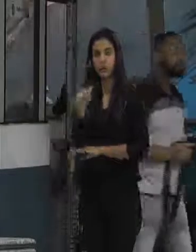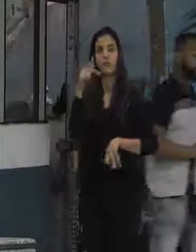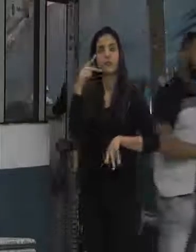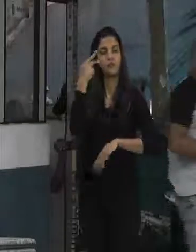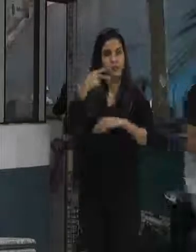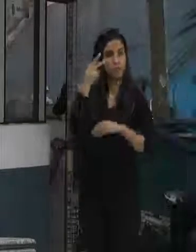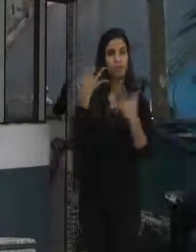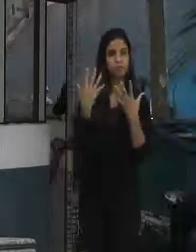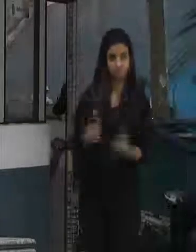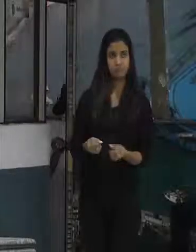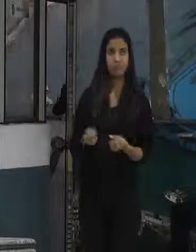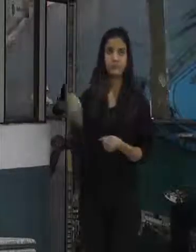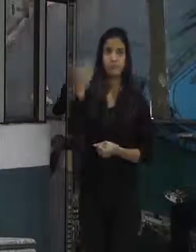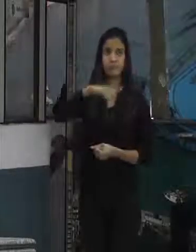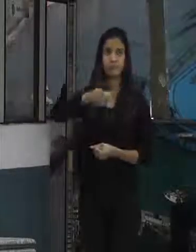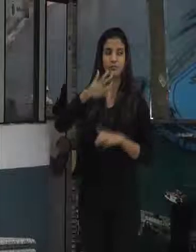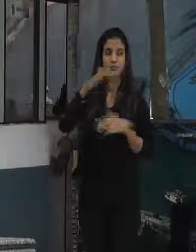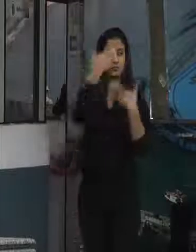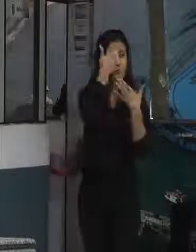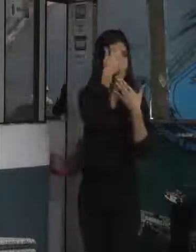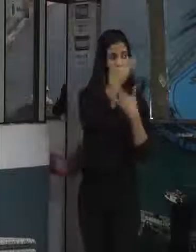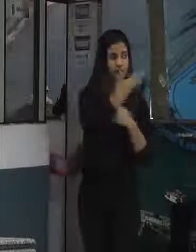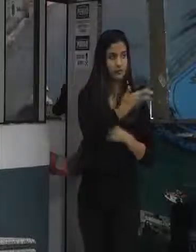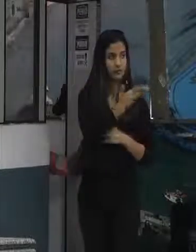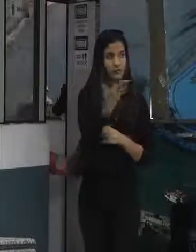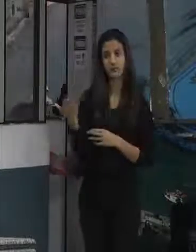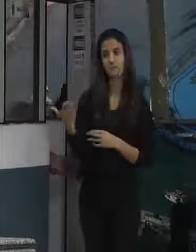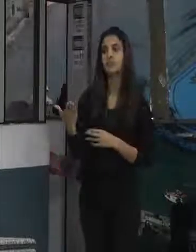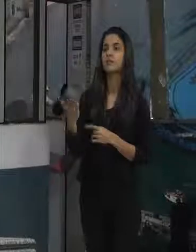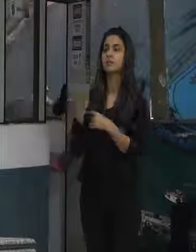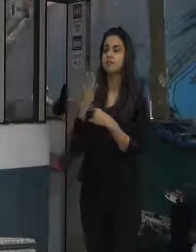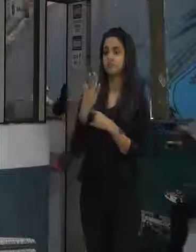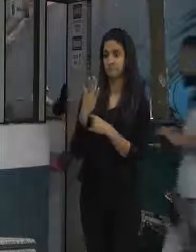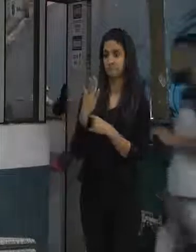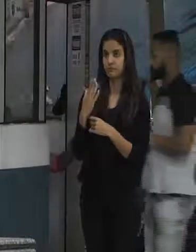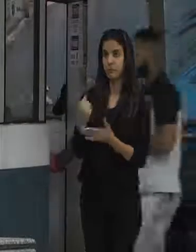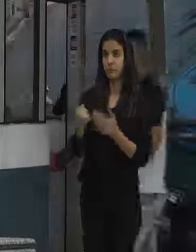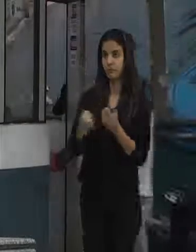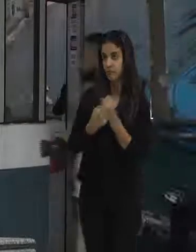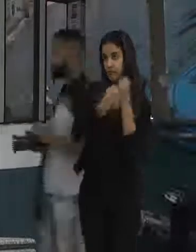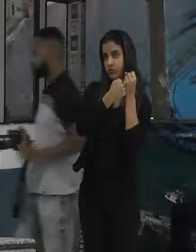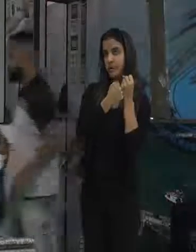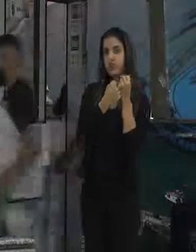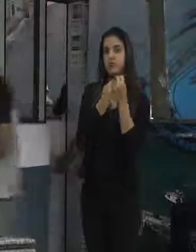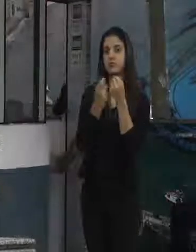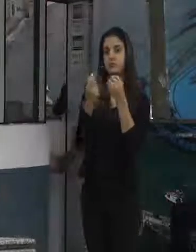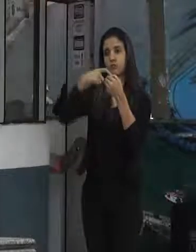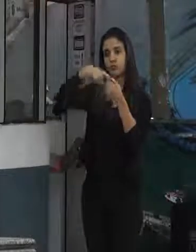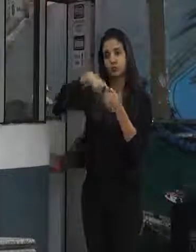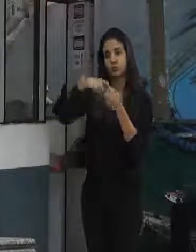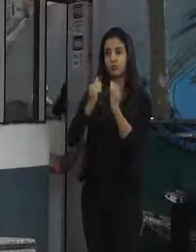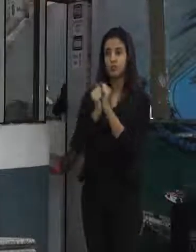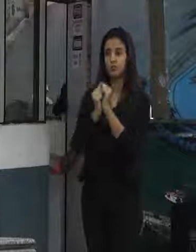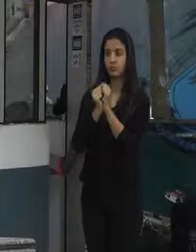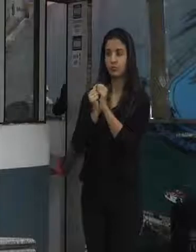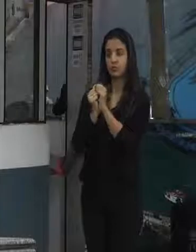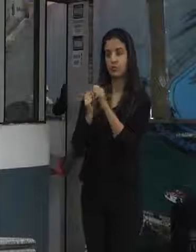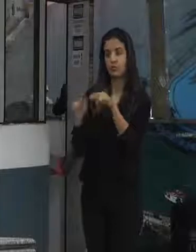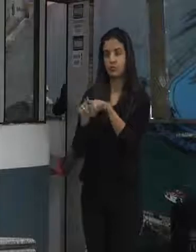atendendo. Então, só quero aqui agradecer a vocês pelo pela parceria e também